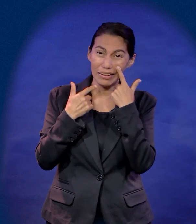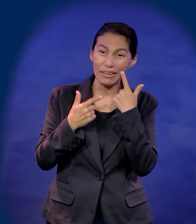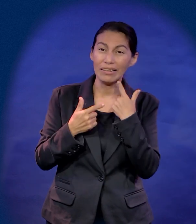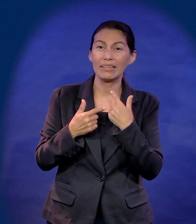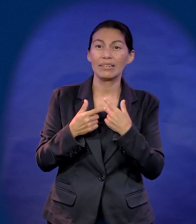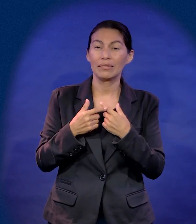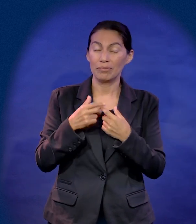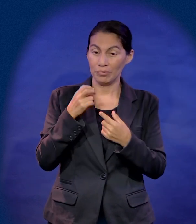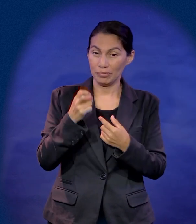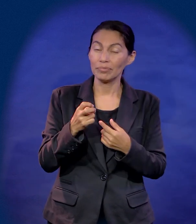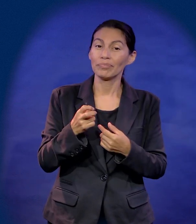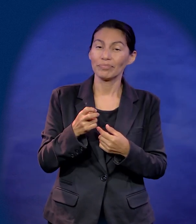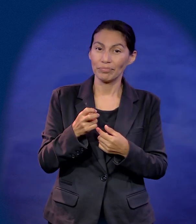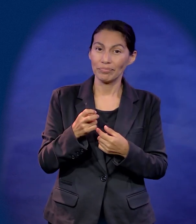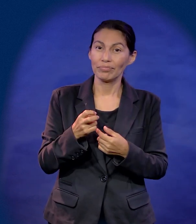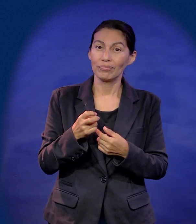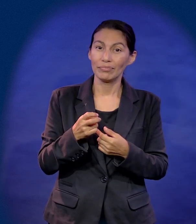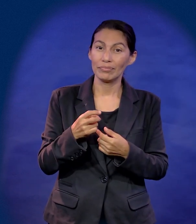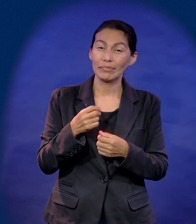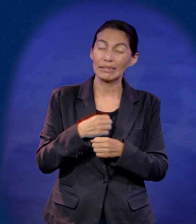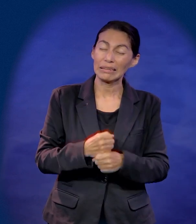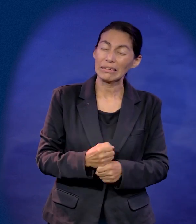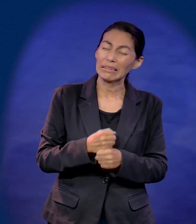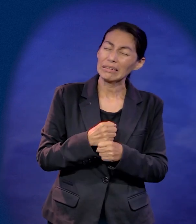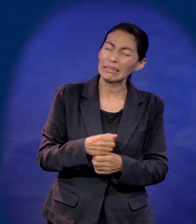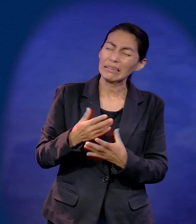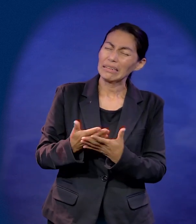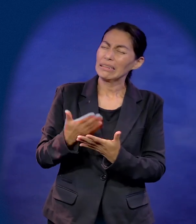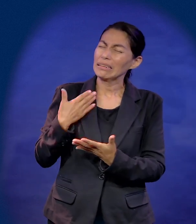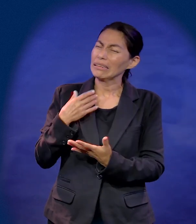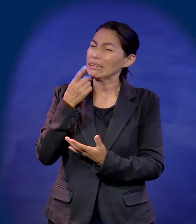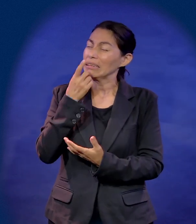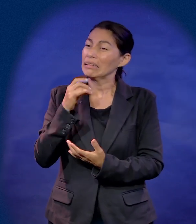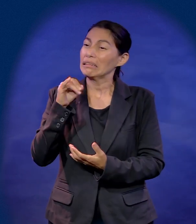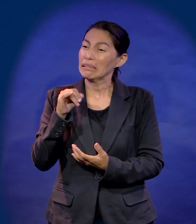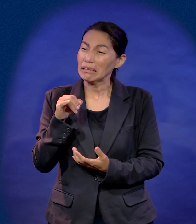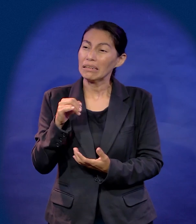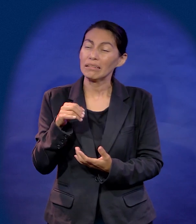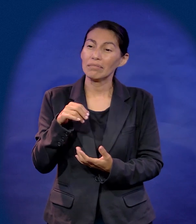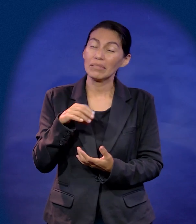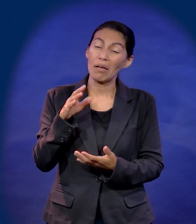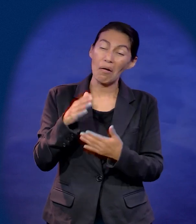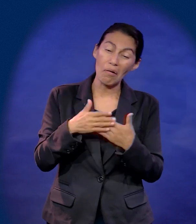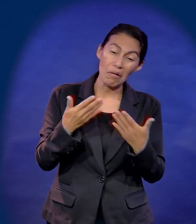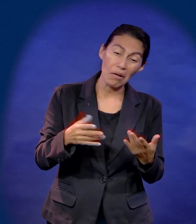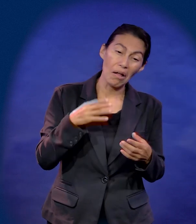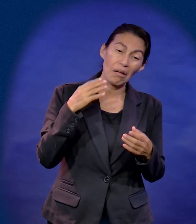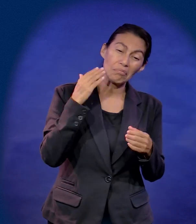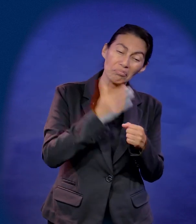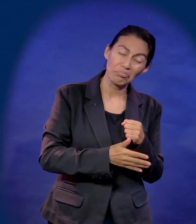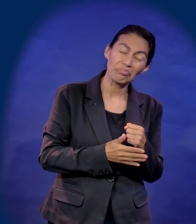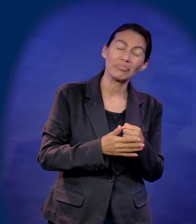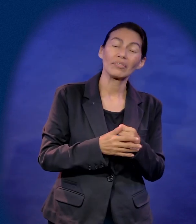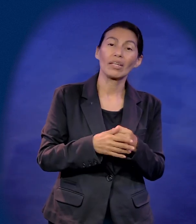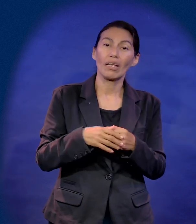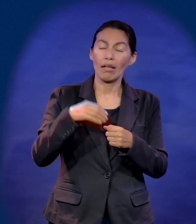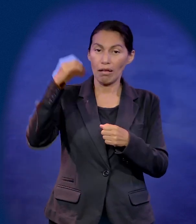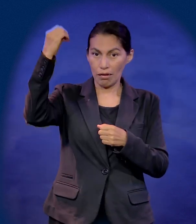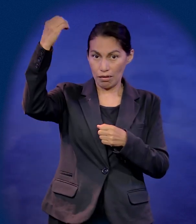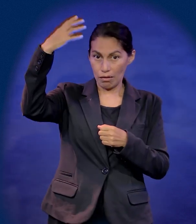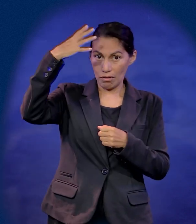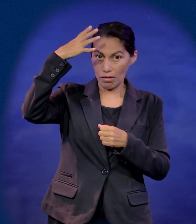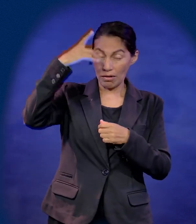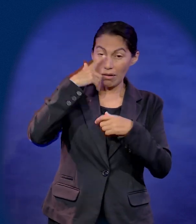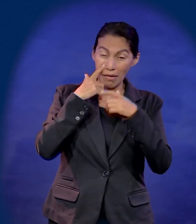llora. ¡Ay, me dejó Sara Daniela! ¿Por qué tanto que me costó que me dijeras que sí? ¡Ah!